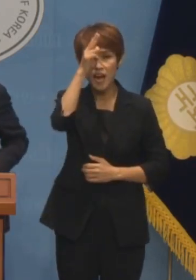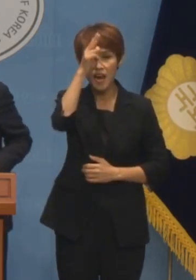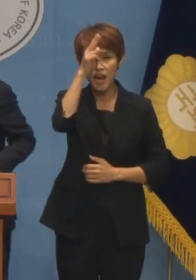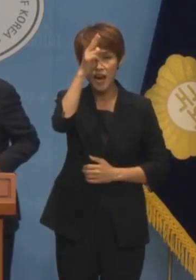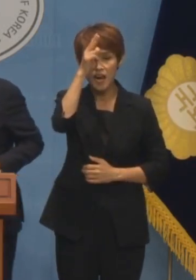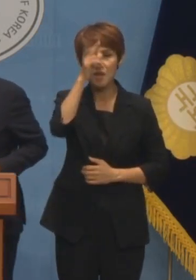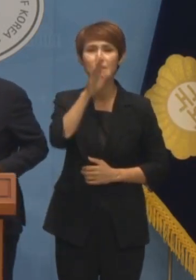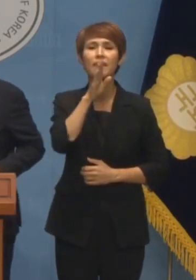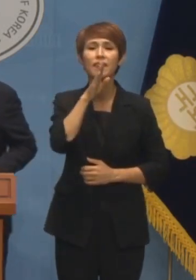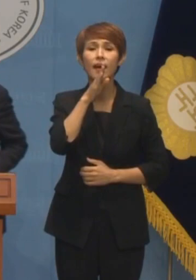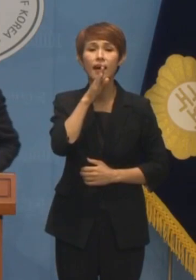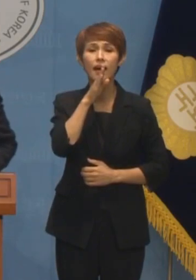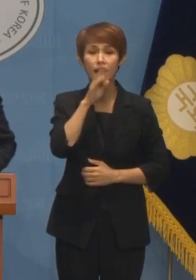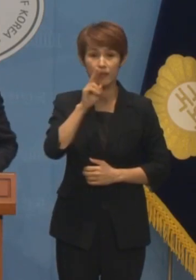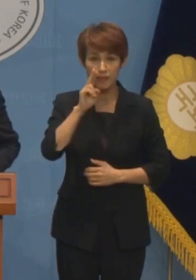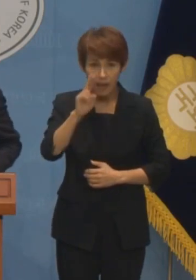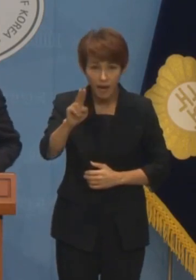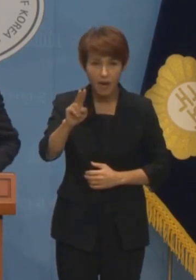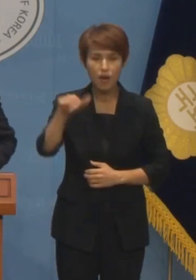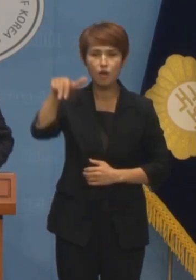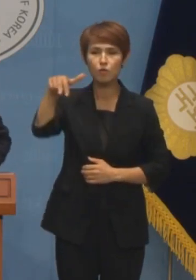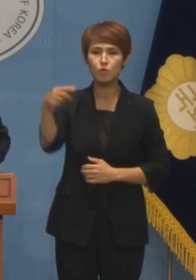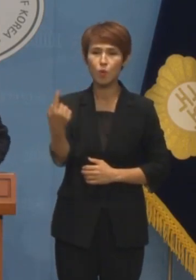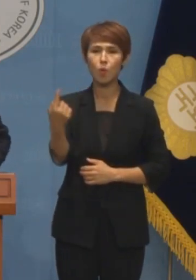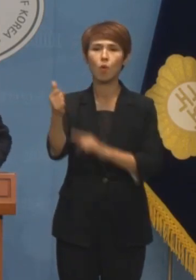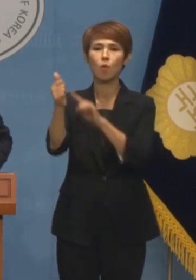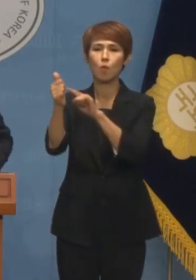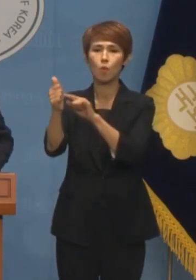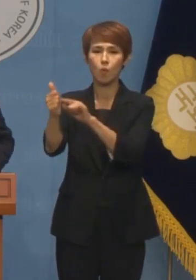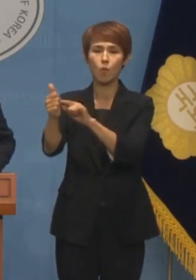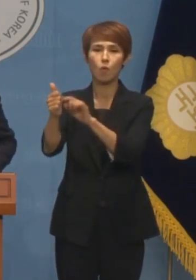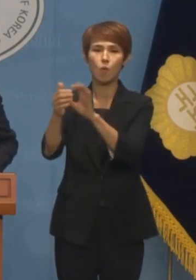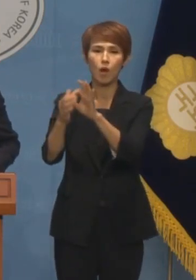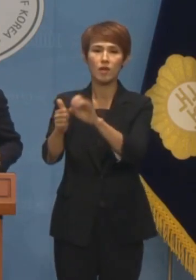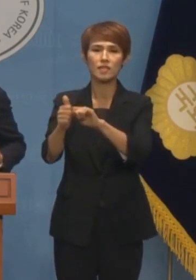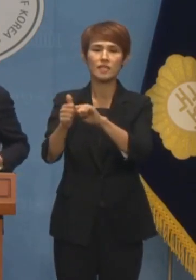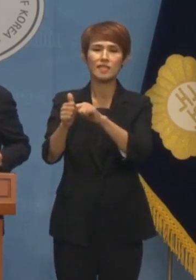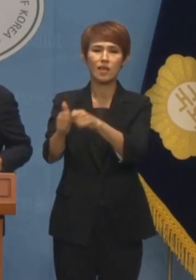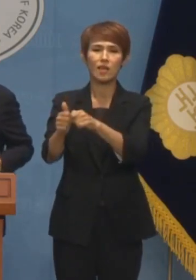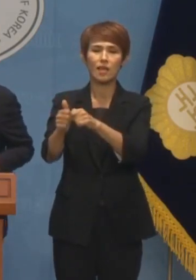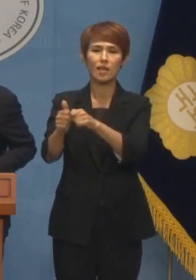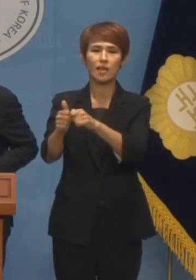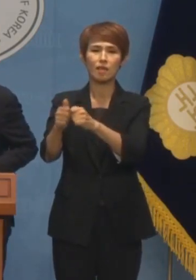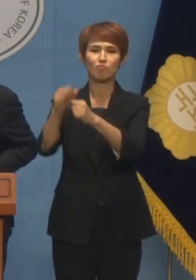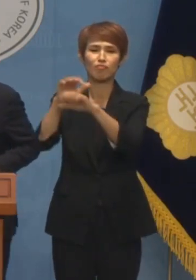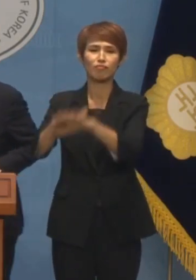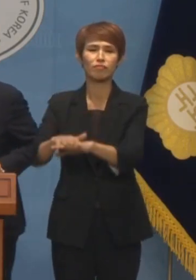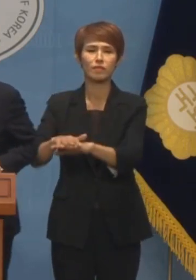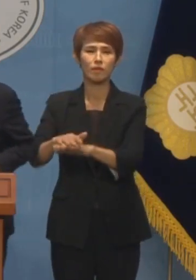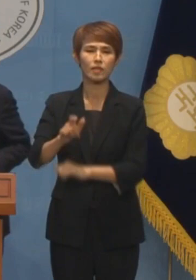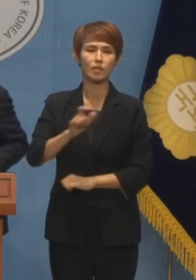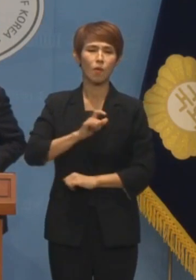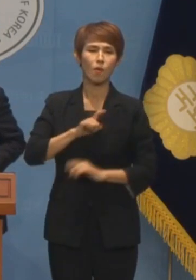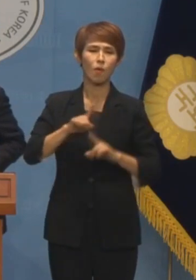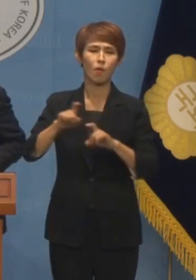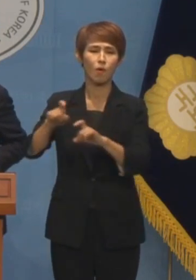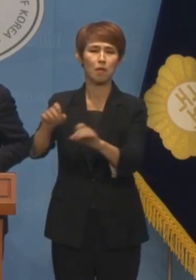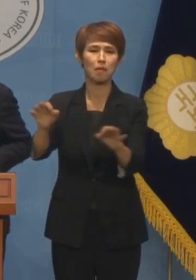해야 조병로 경무관에 대한 징계 무마 의혹이 성공한 로비로 보인다라고 또 이렇게 얘기를